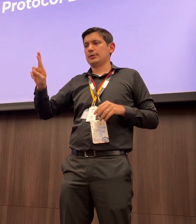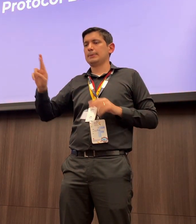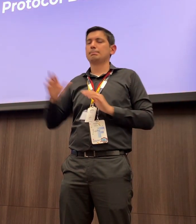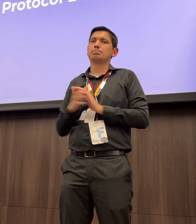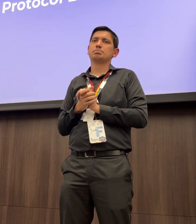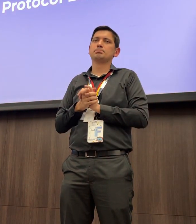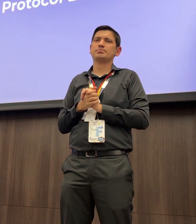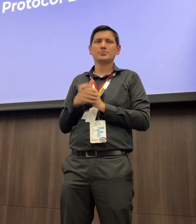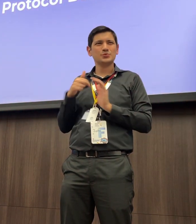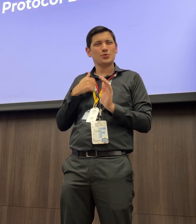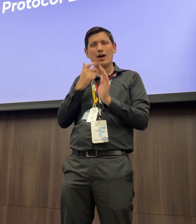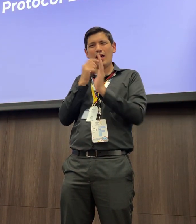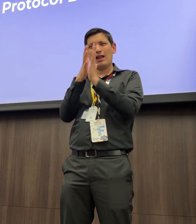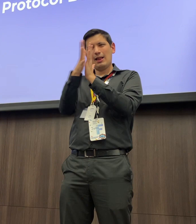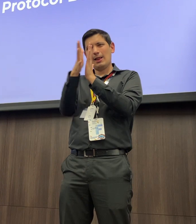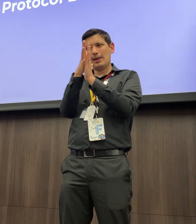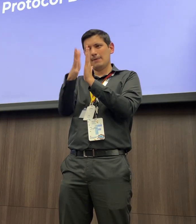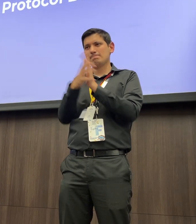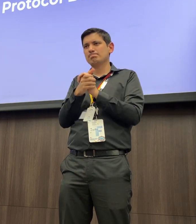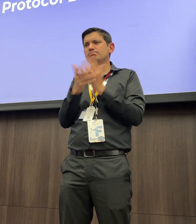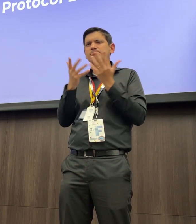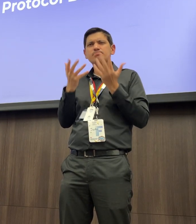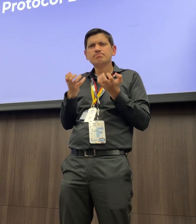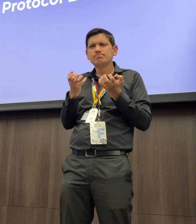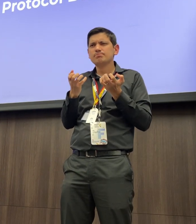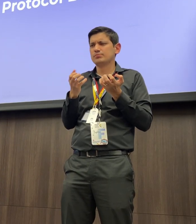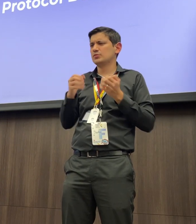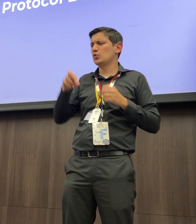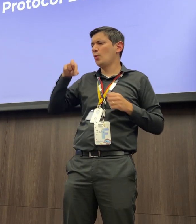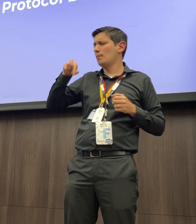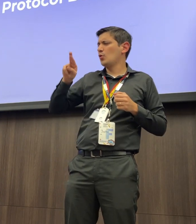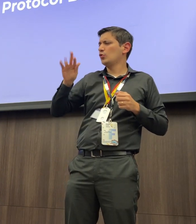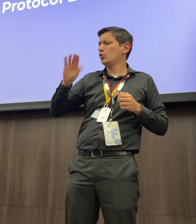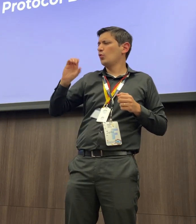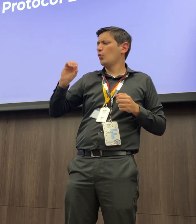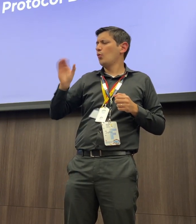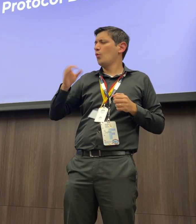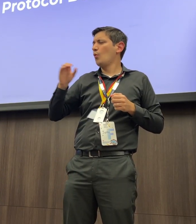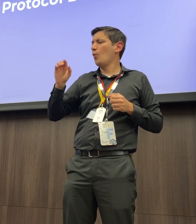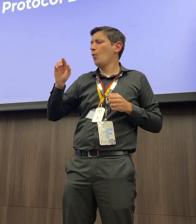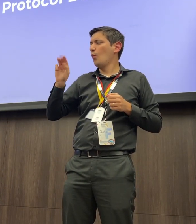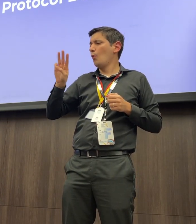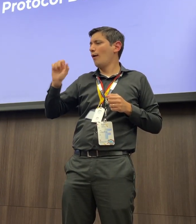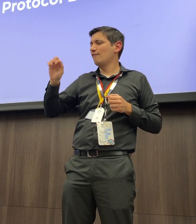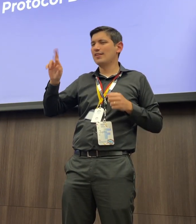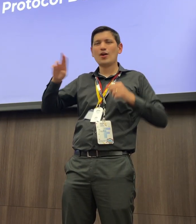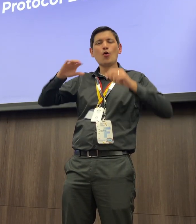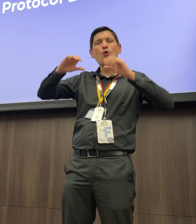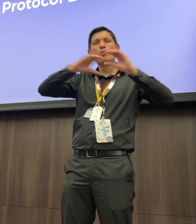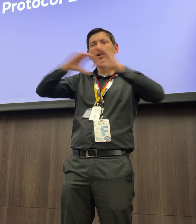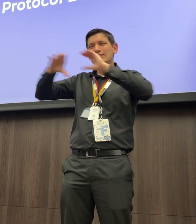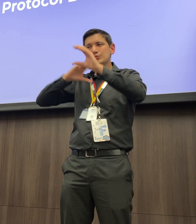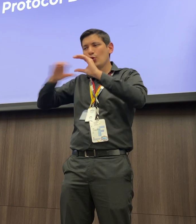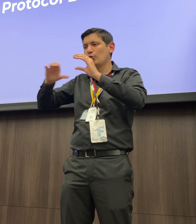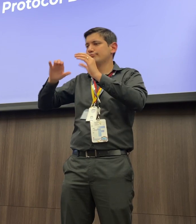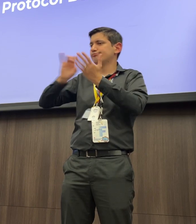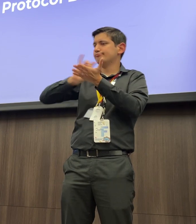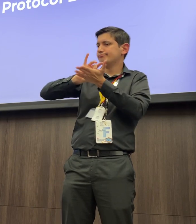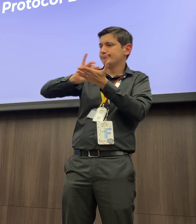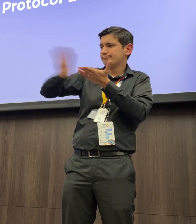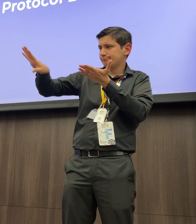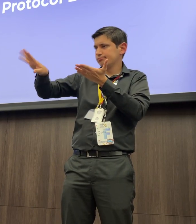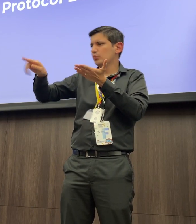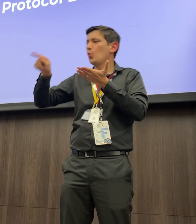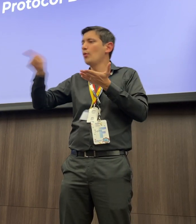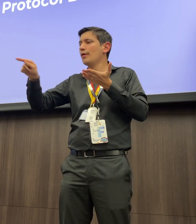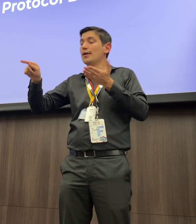bueno, como les comentaba, quería hablar primero de lo que son los protocol buffers, que básicamente es esta comunicación, este mensaje que mandamos